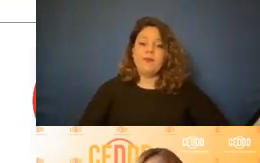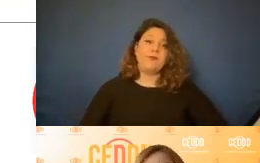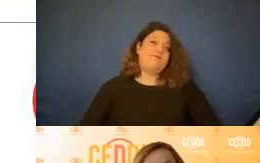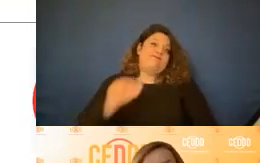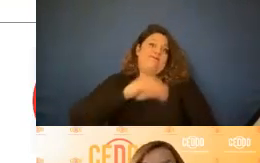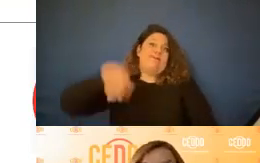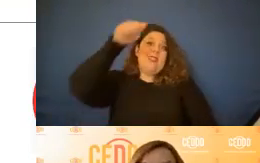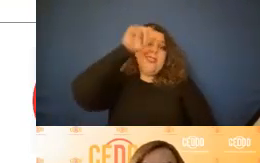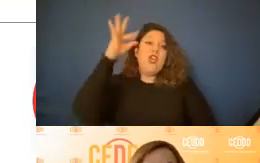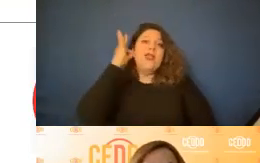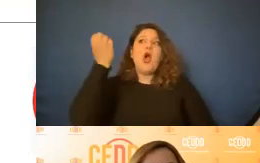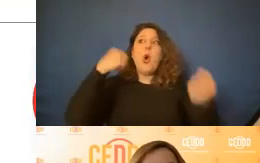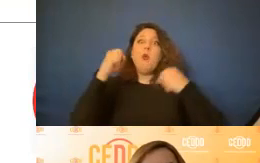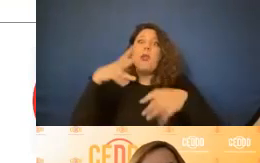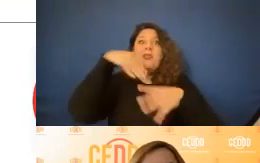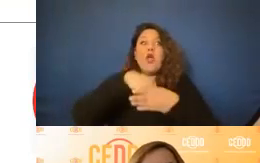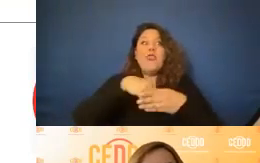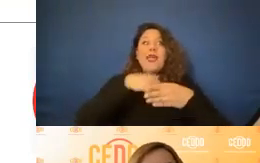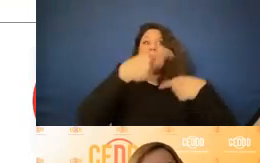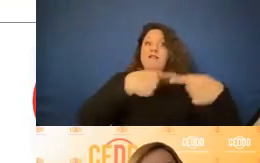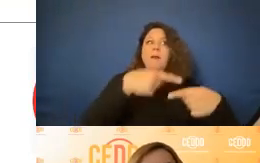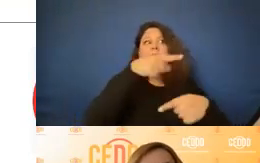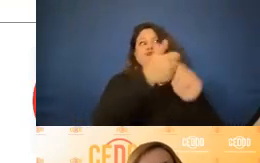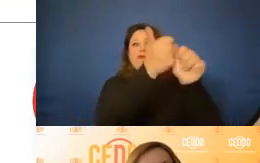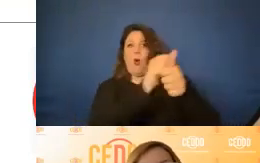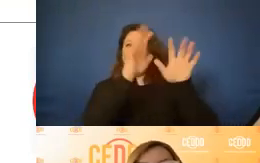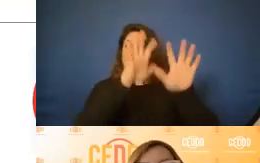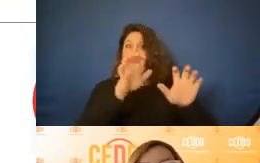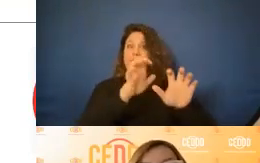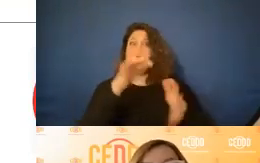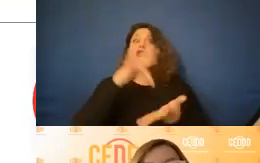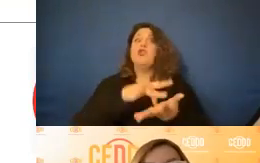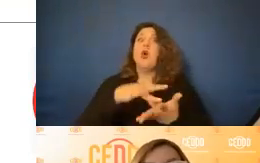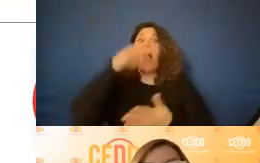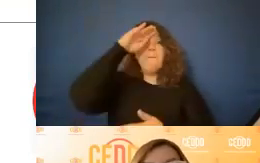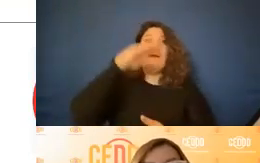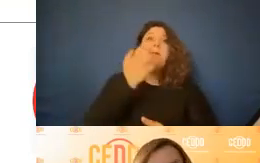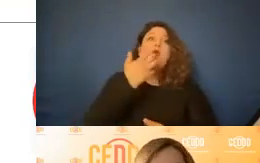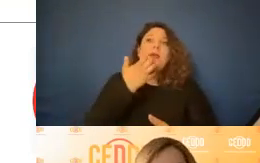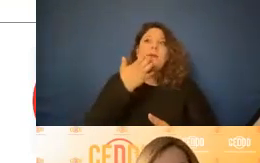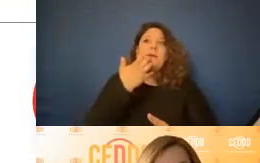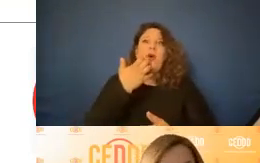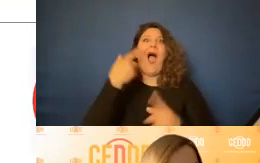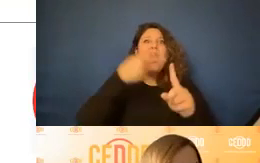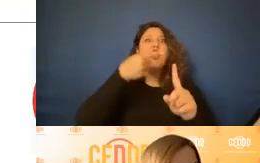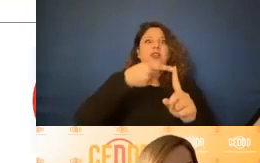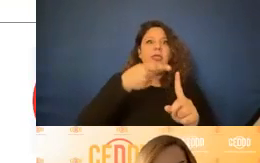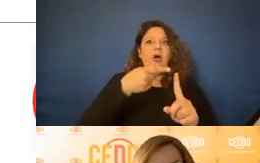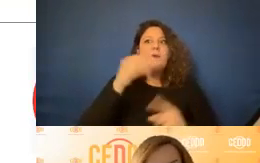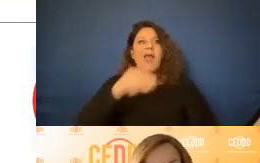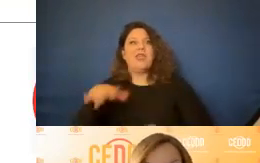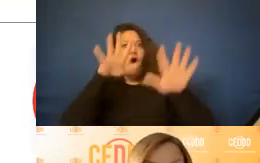familia. Una familia donde hay un padre acosador, pues el niño aprende eso. Incluso al revés, niños